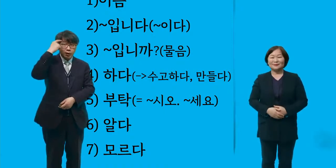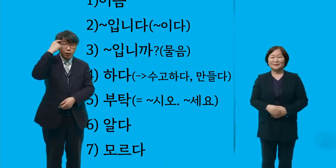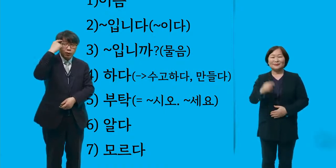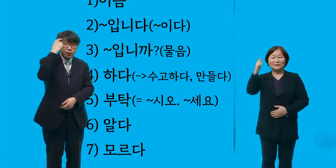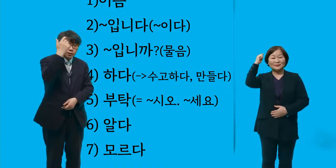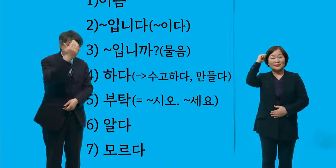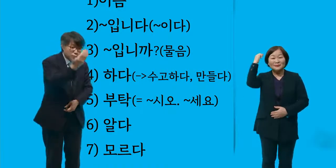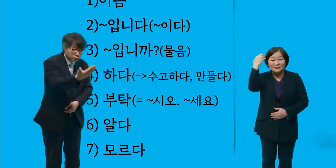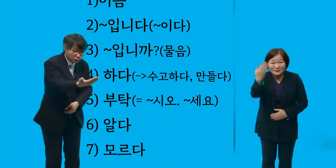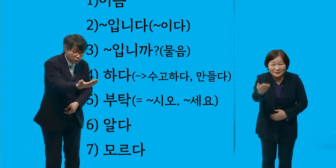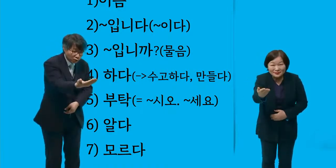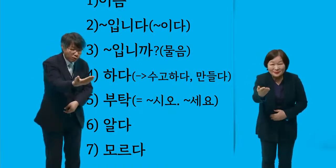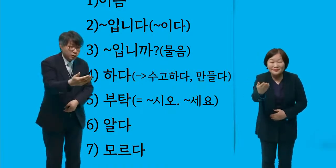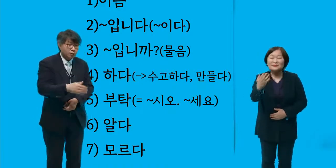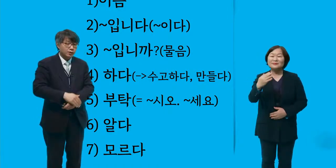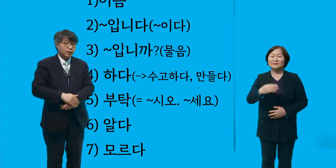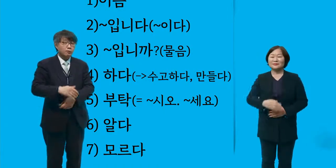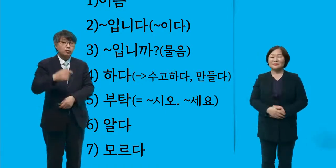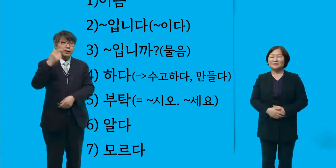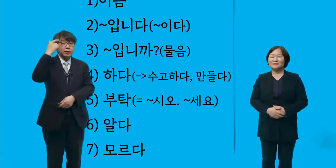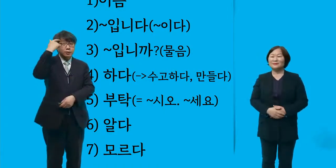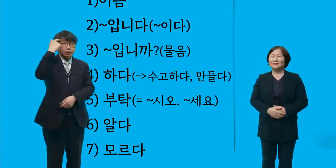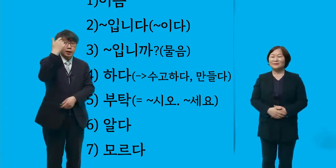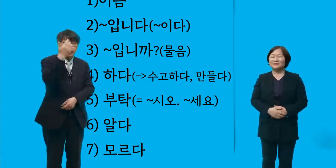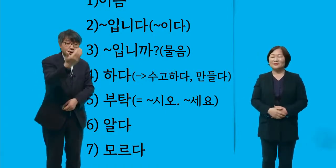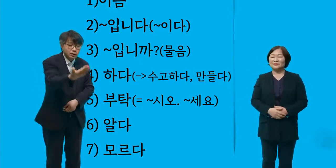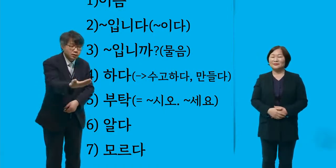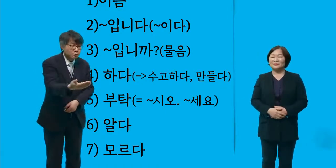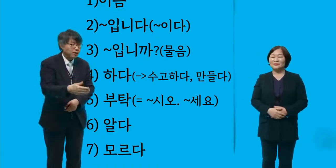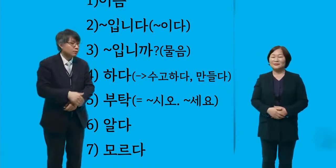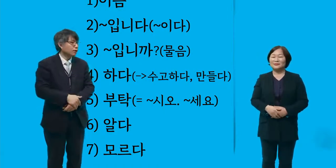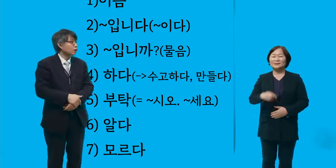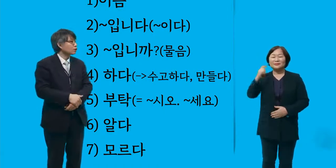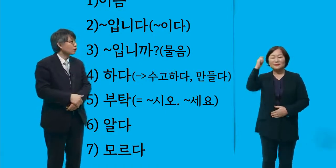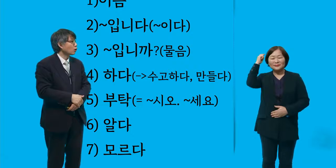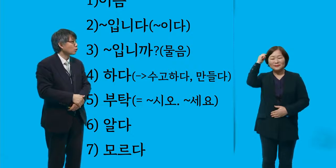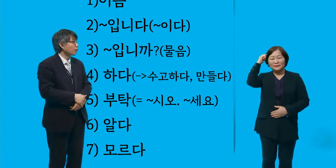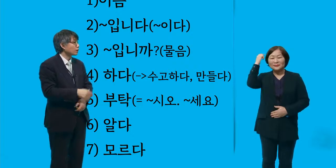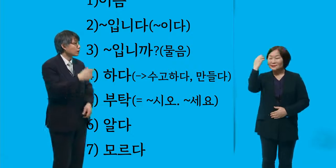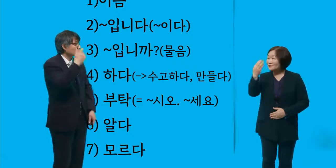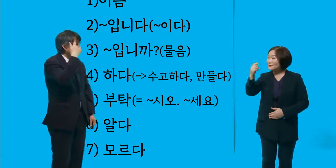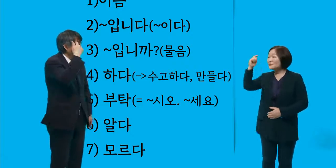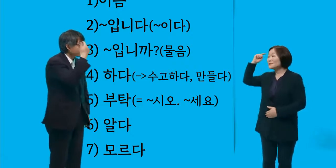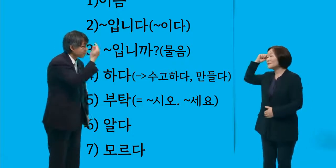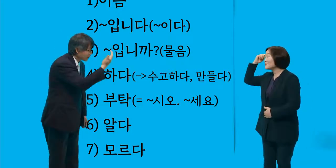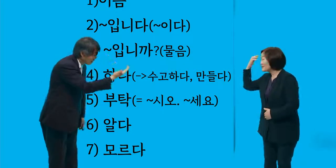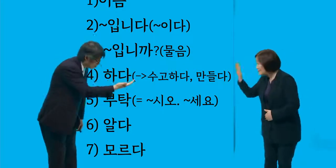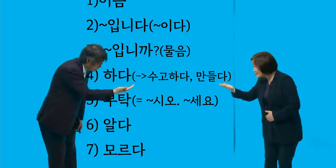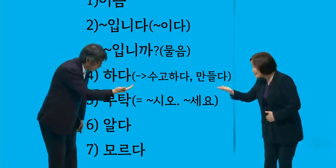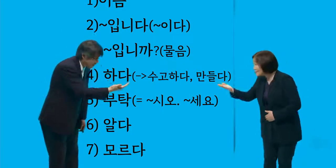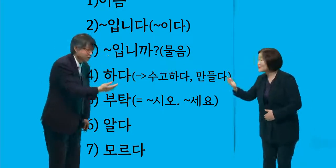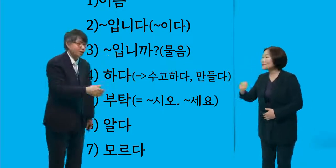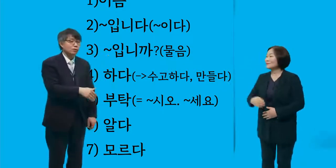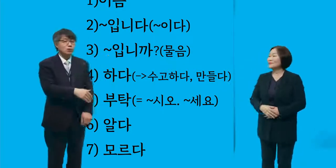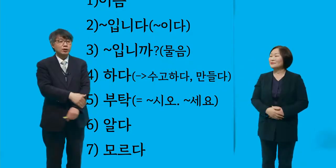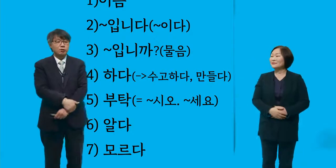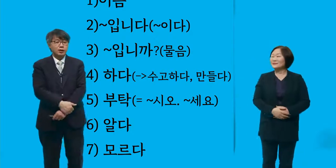생각하고 물어보는 겁니다. 이게 물음할 때는 이렇게 쓰시면 되겠습니다. 서로 얼굴 마주보고 입니까? 이렇게 물어본다고